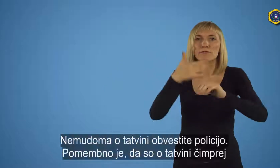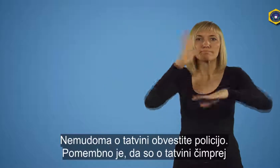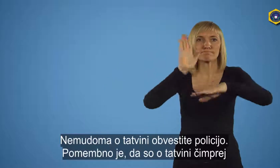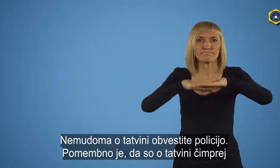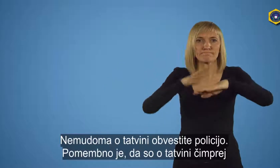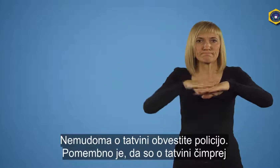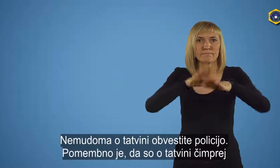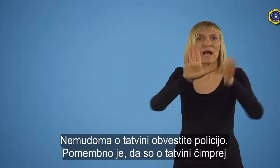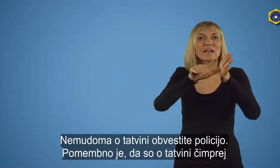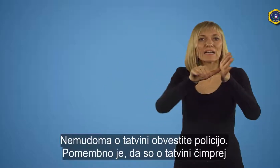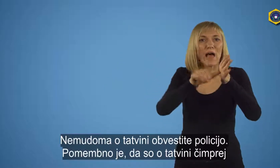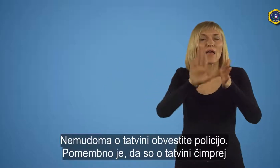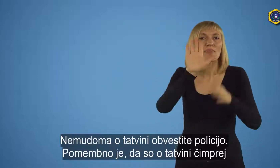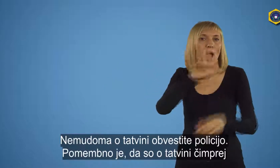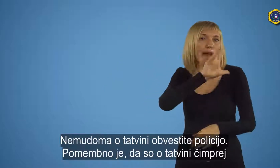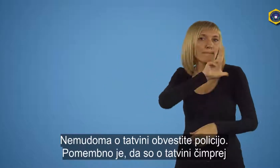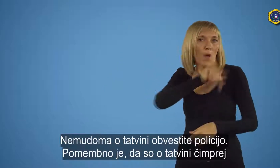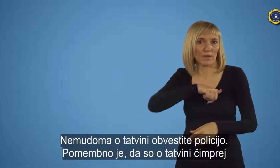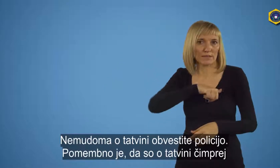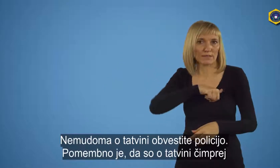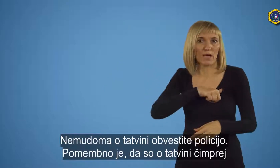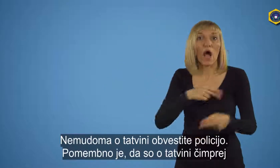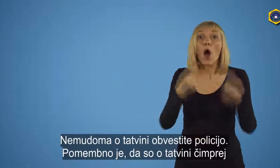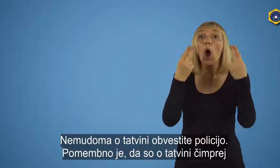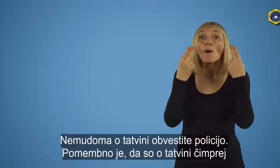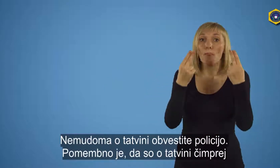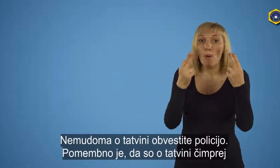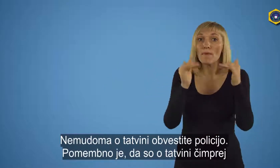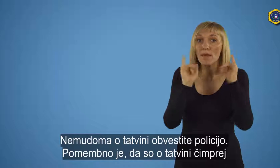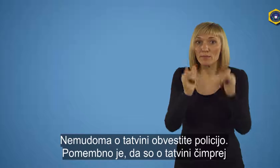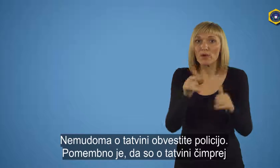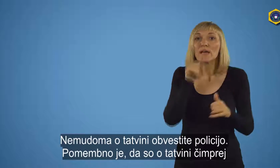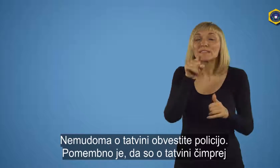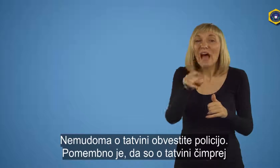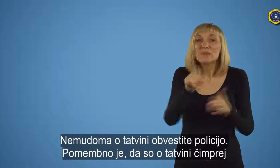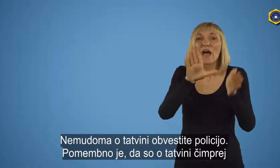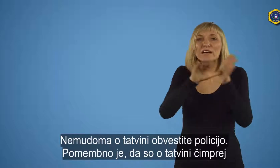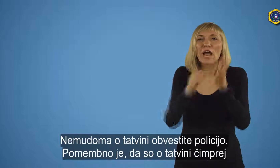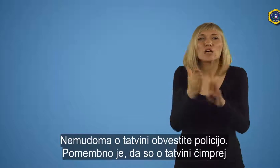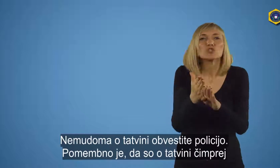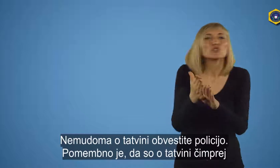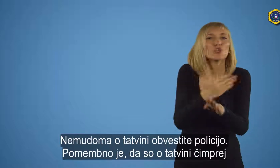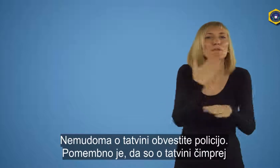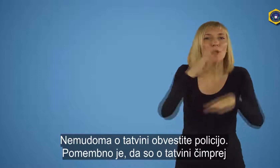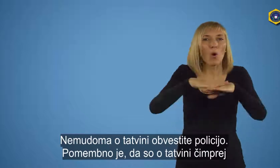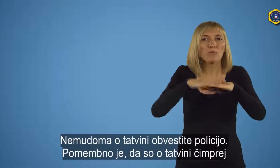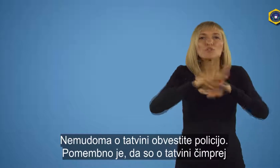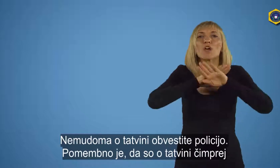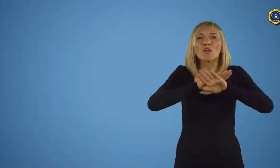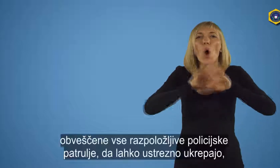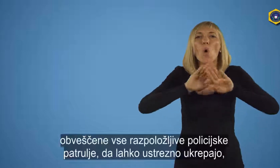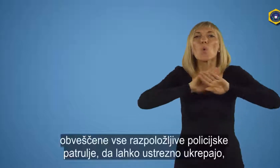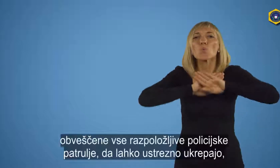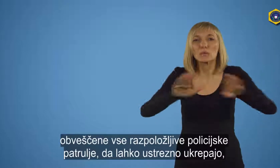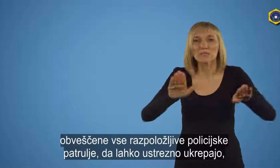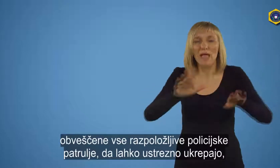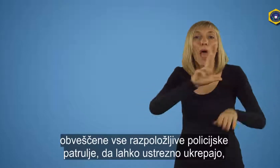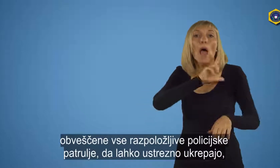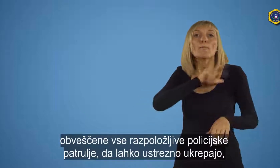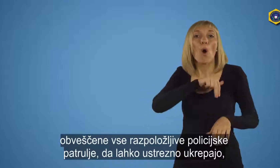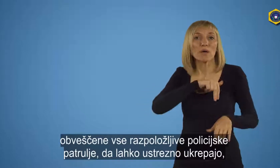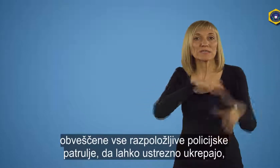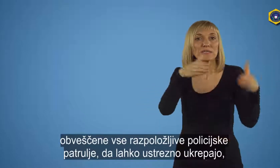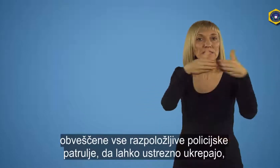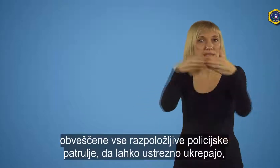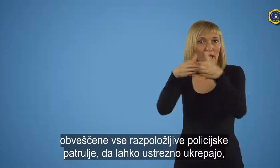Nemudoma o tatvini obvestite policijo. Pomembno je, da so o tatvini čimprej obveščene vse razpoložljive